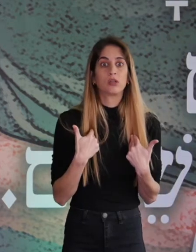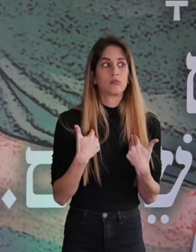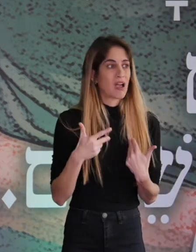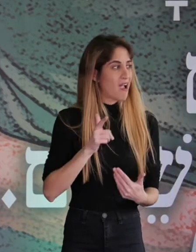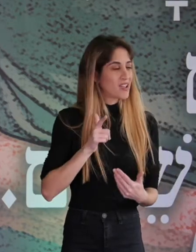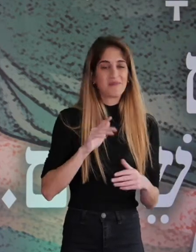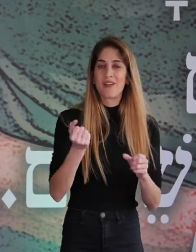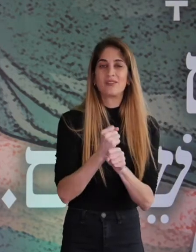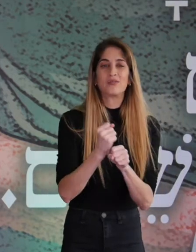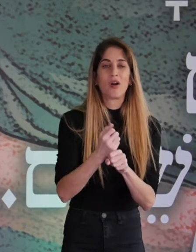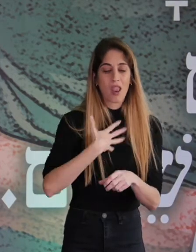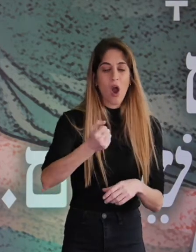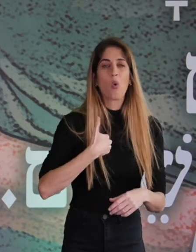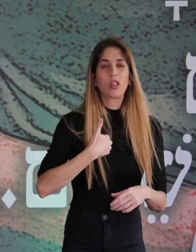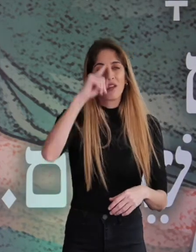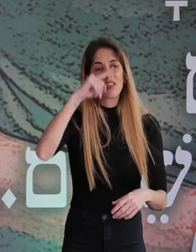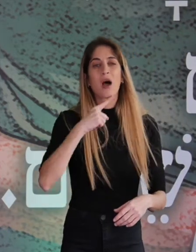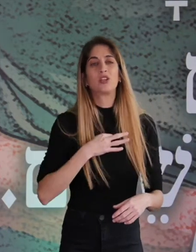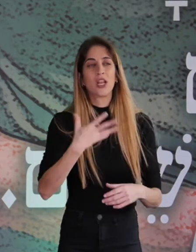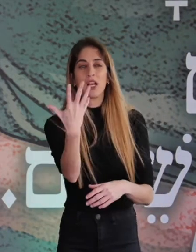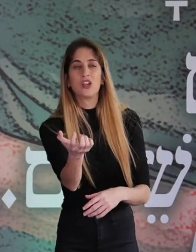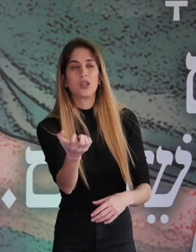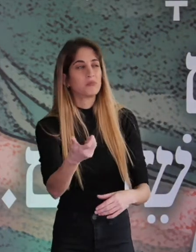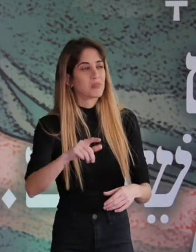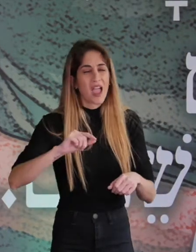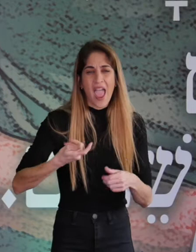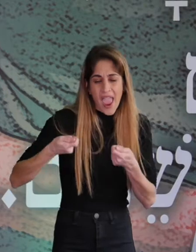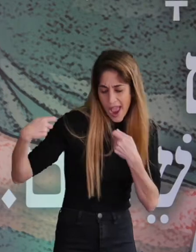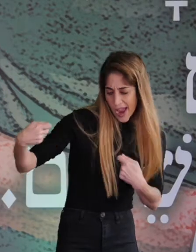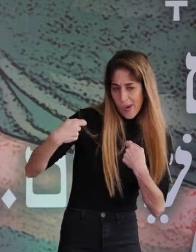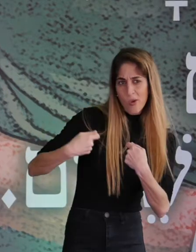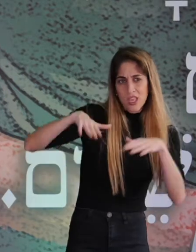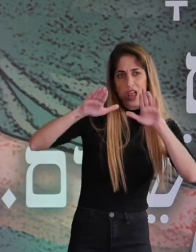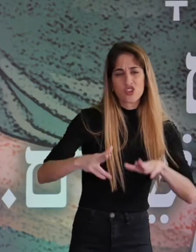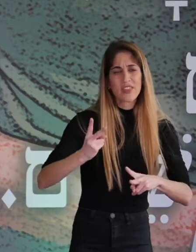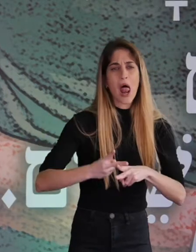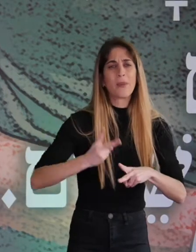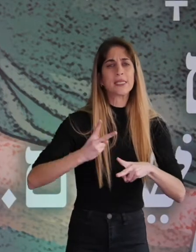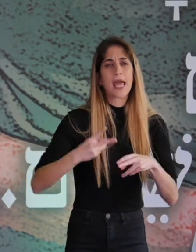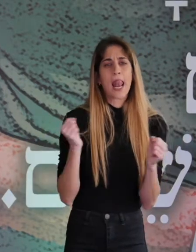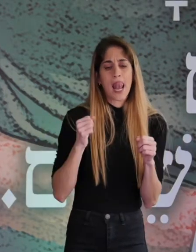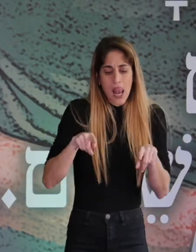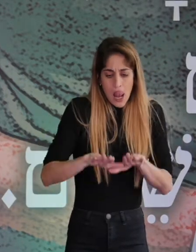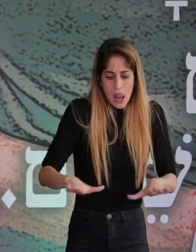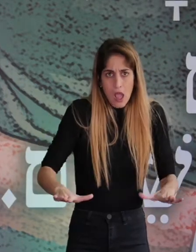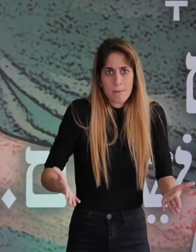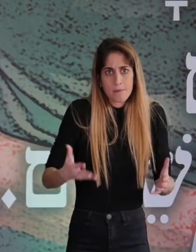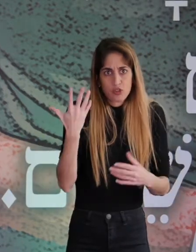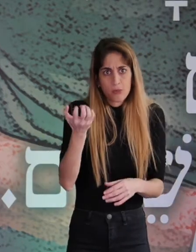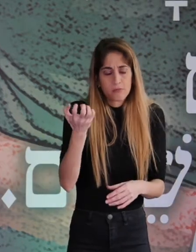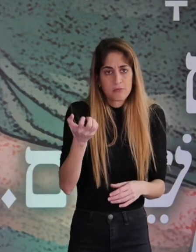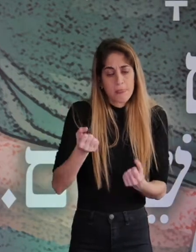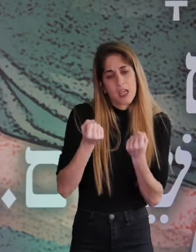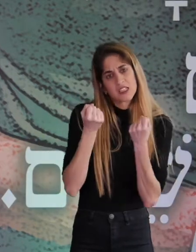החיילים לקחו אותי ואת אבא שלי לג'יפ והכריחו אותי לשבת על רצפת הברזל. נסענו מרחק